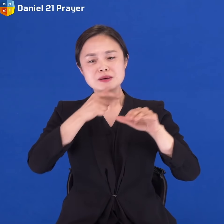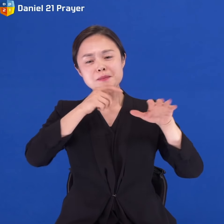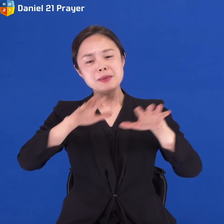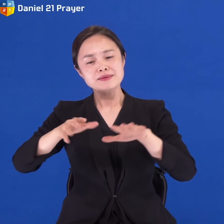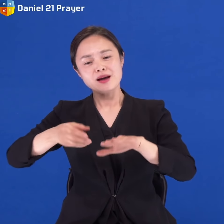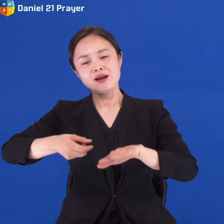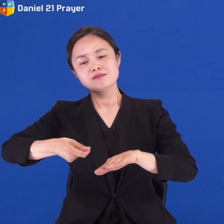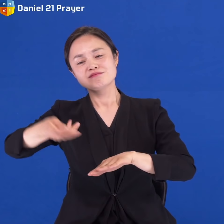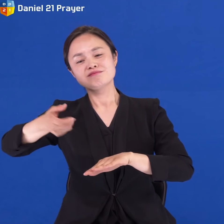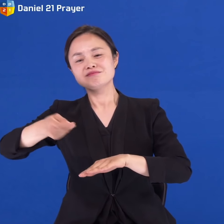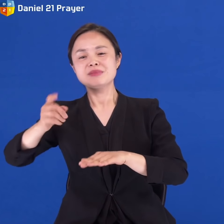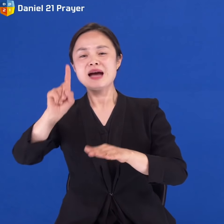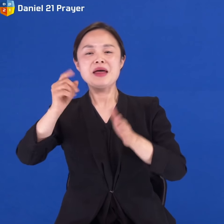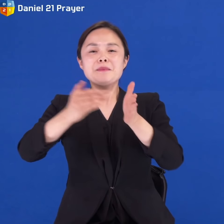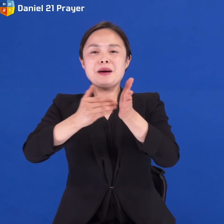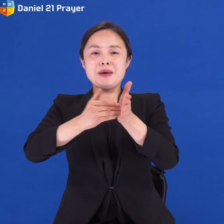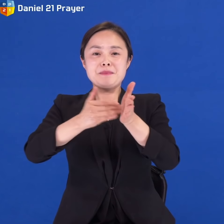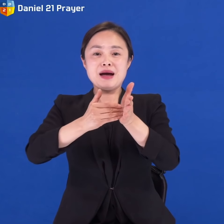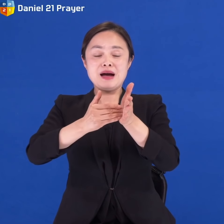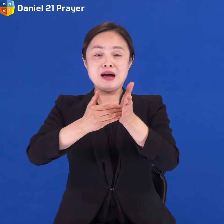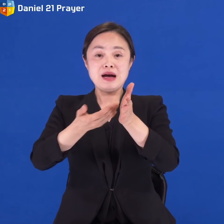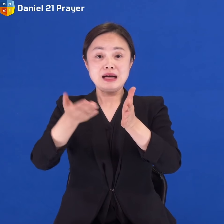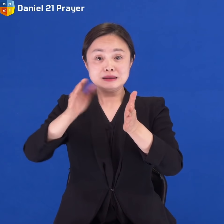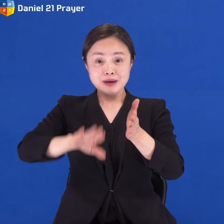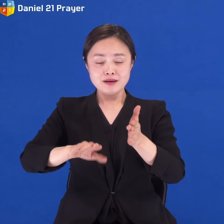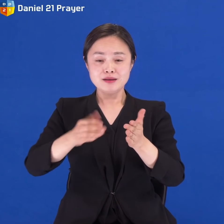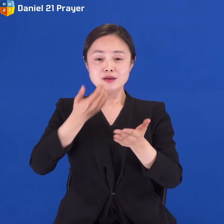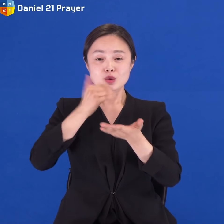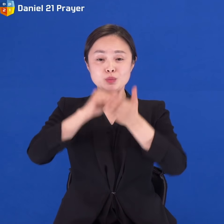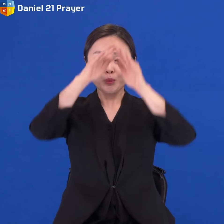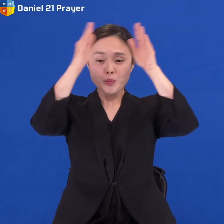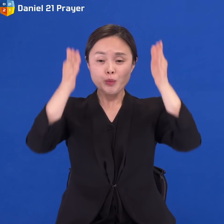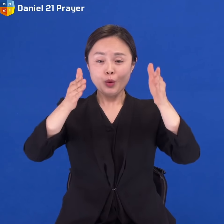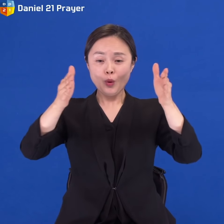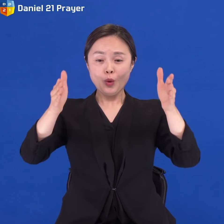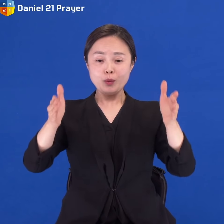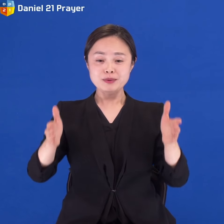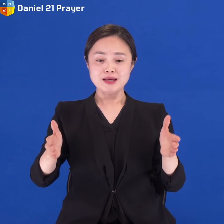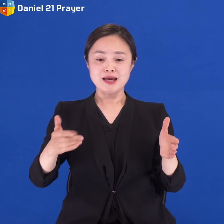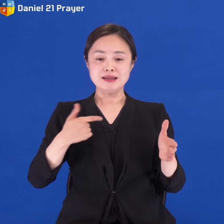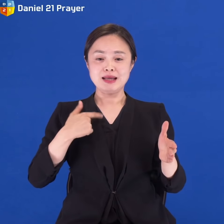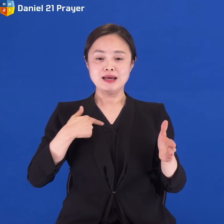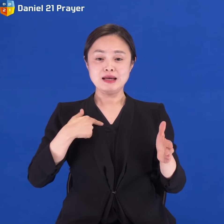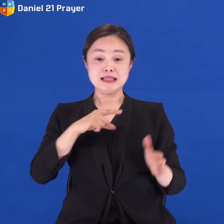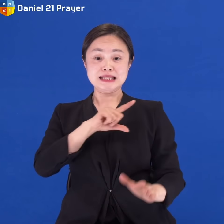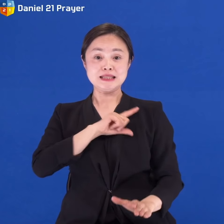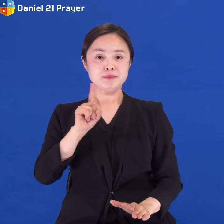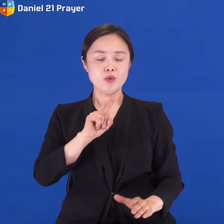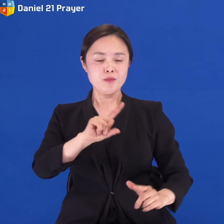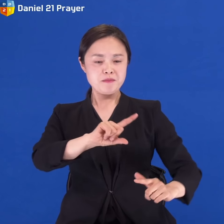묘비에 박사 교수 호칭이 있기를 그런 거지 같은 기대를 걸면서 있었던가 봐요.